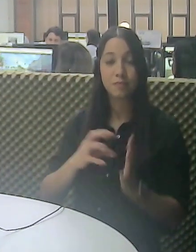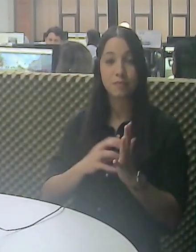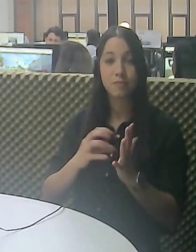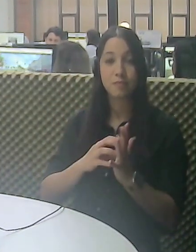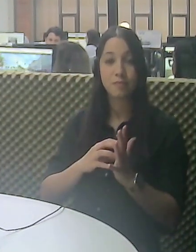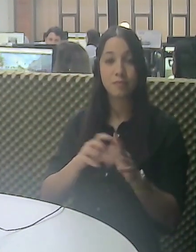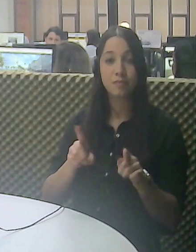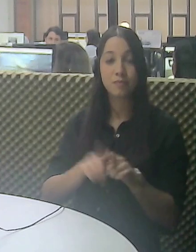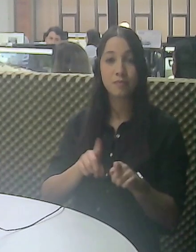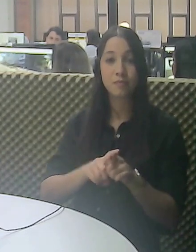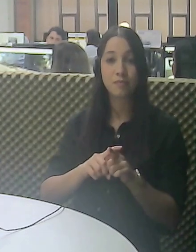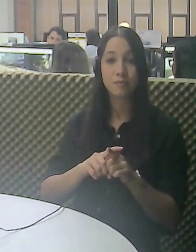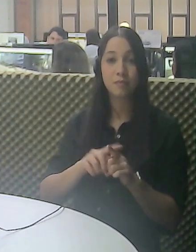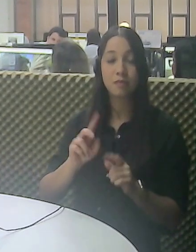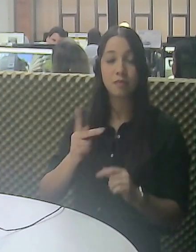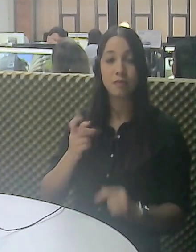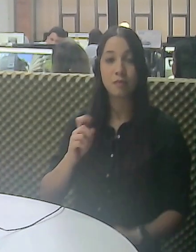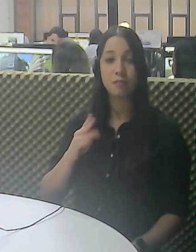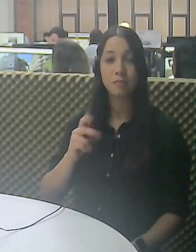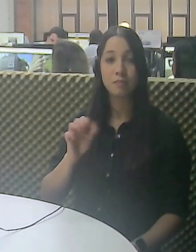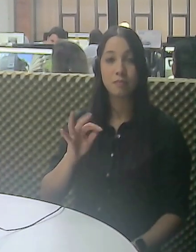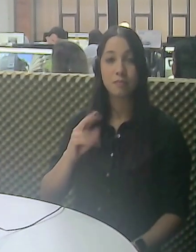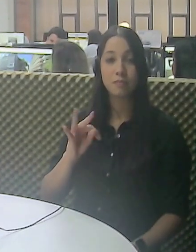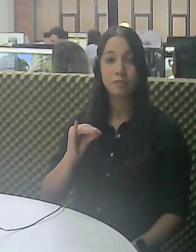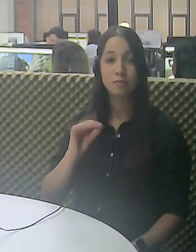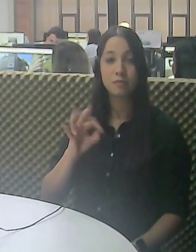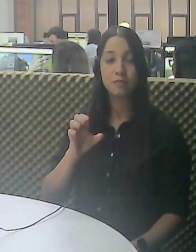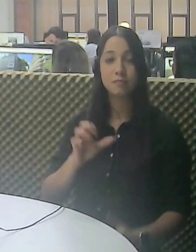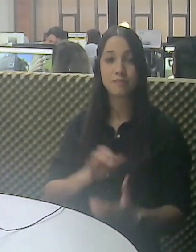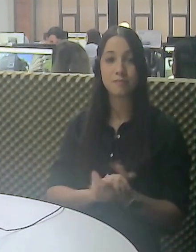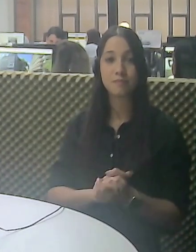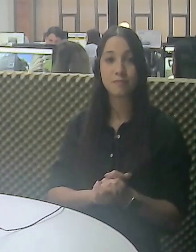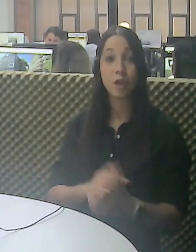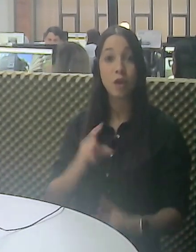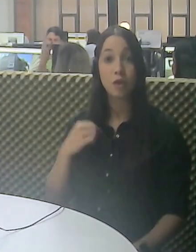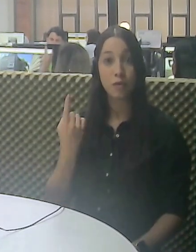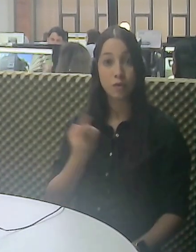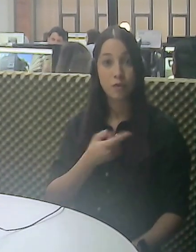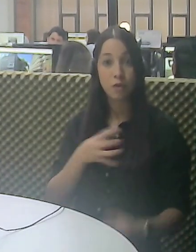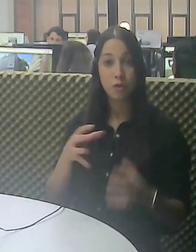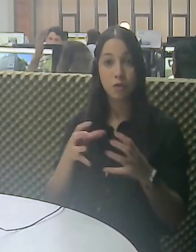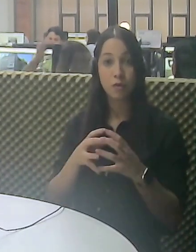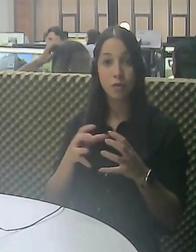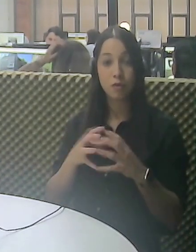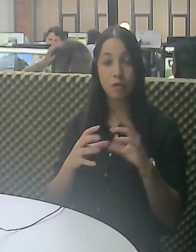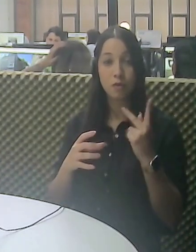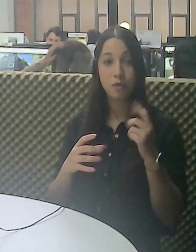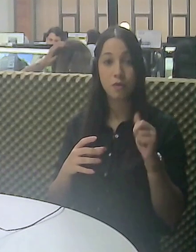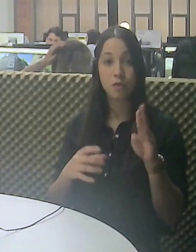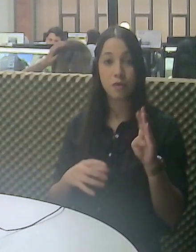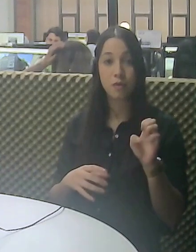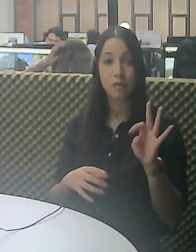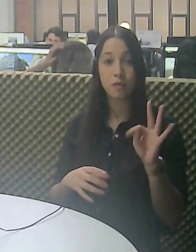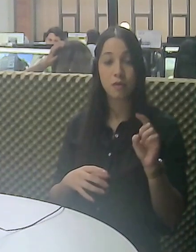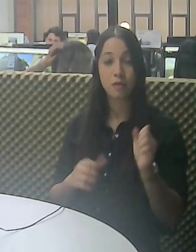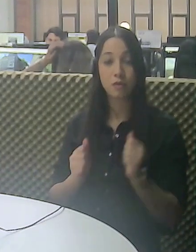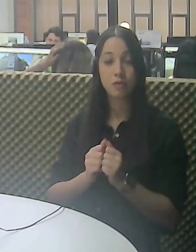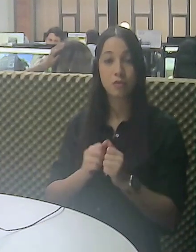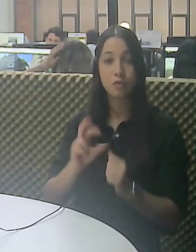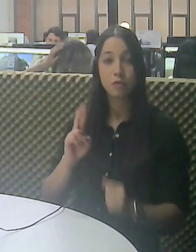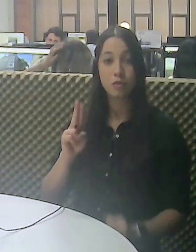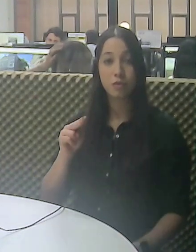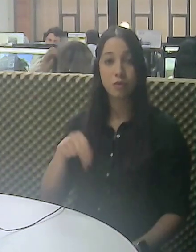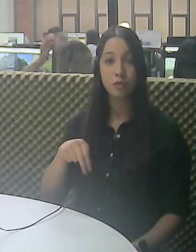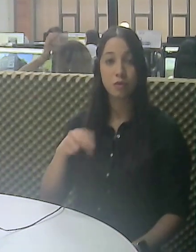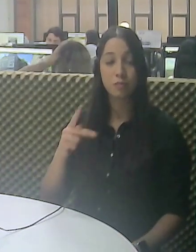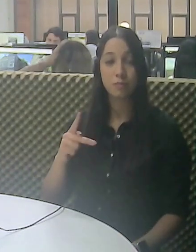e Hepatites Virais, Cláudia Spirandelli. Nós estaremos, né, a equipe do Herbert de Souza, em parceria com a RNP.